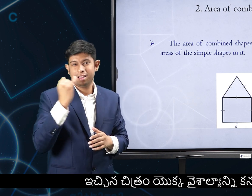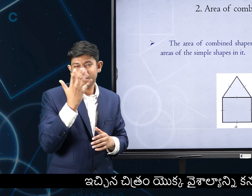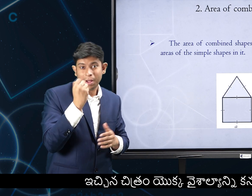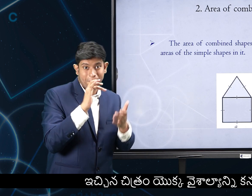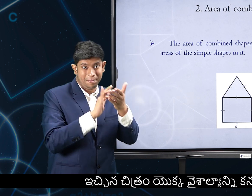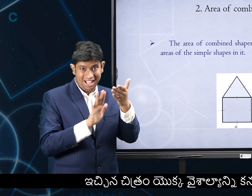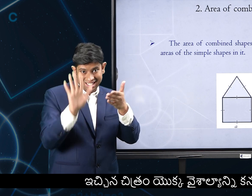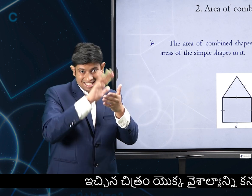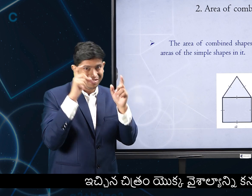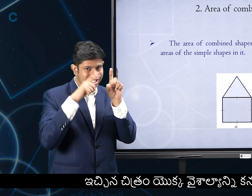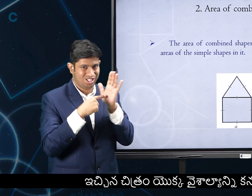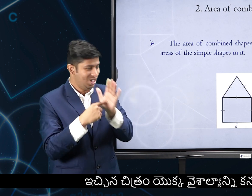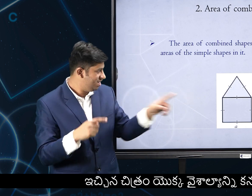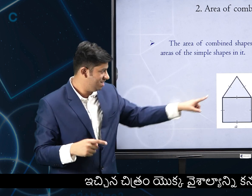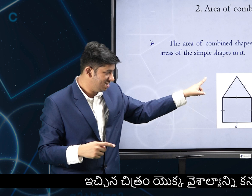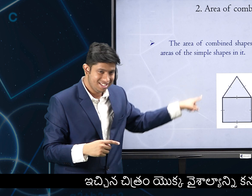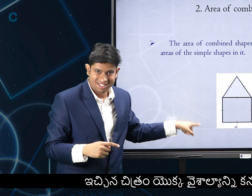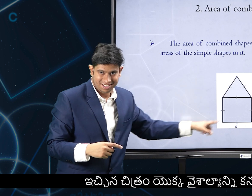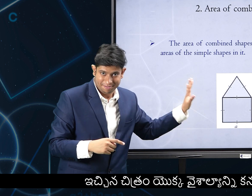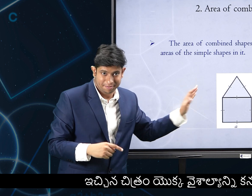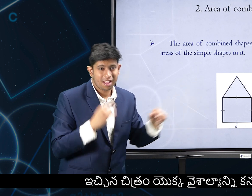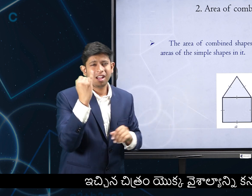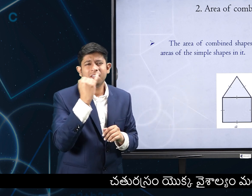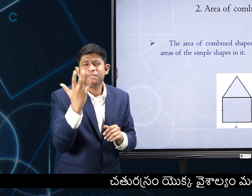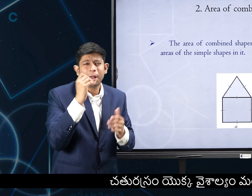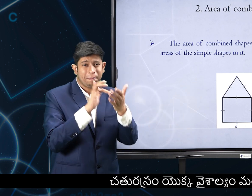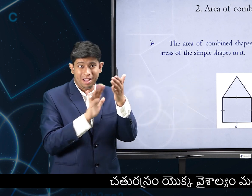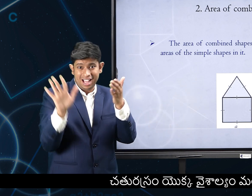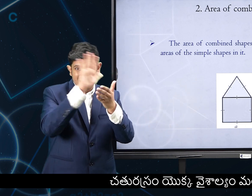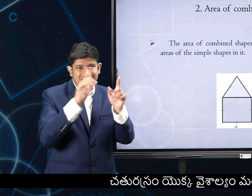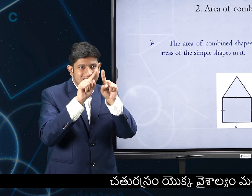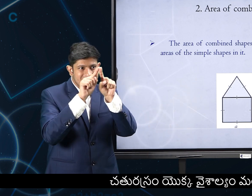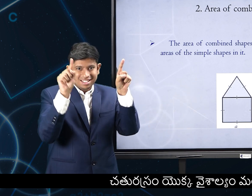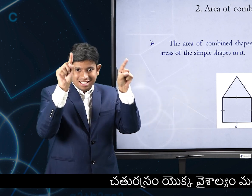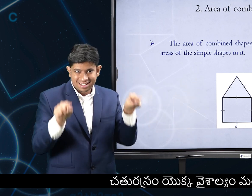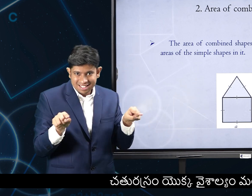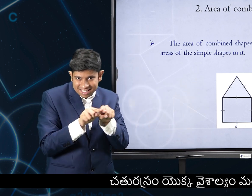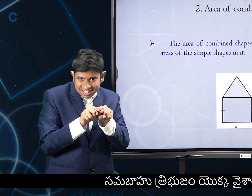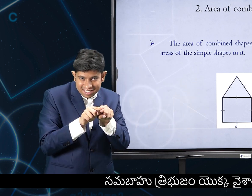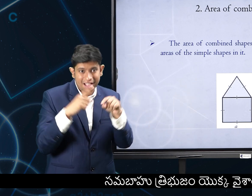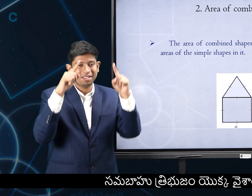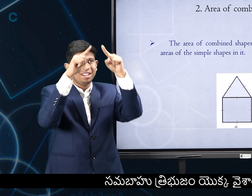ఇచ్చిన చిత్రం యొక్క వైశాల్యాన్ని కనుగొనడానికి చతురస్రం యొక్క వైశాల్యం మరియు సమబాహు త్రిభుజం